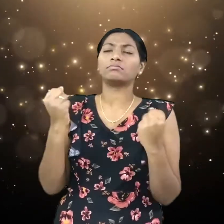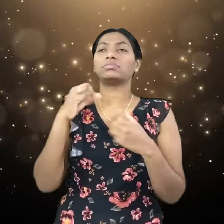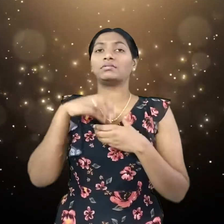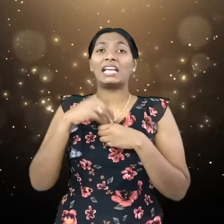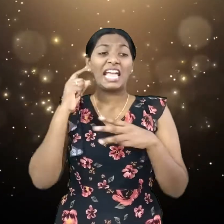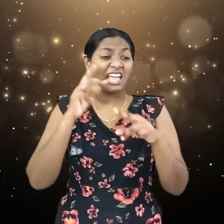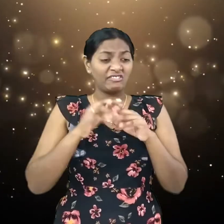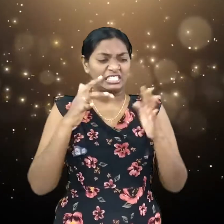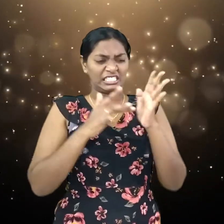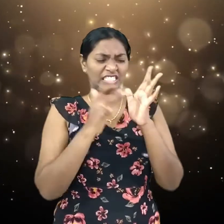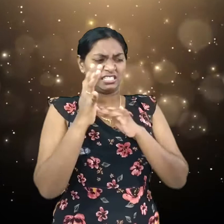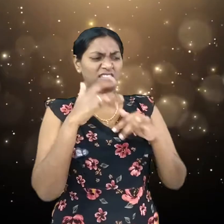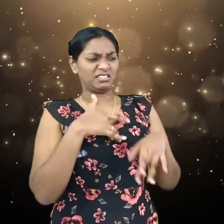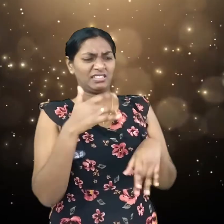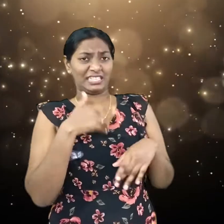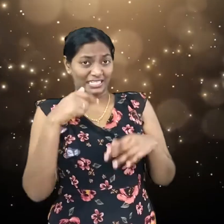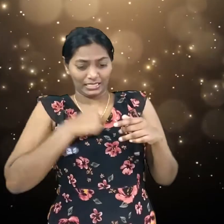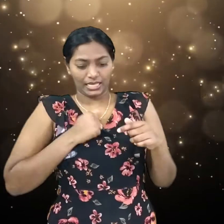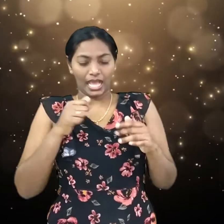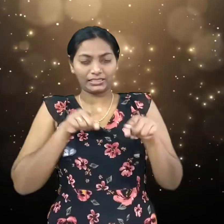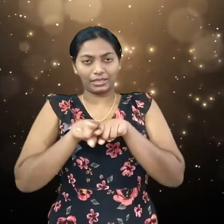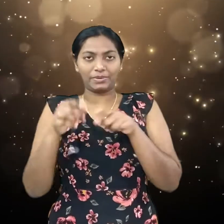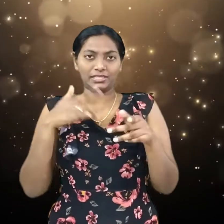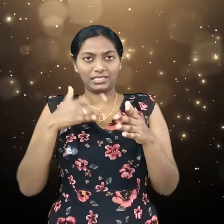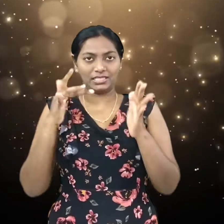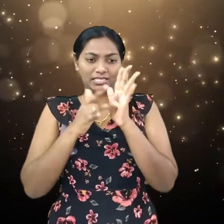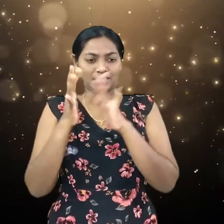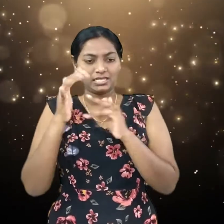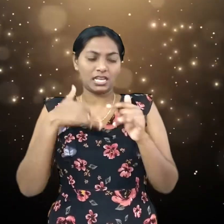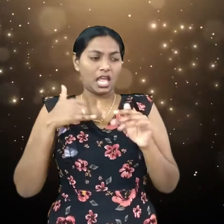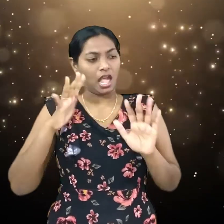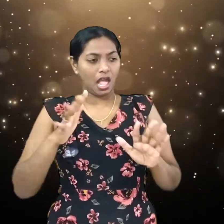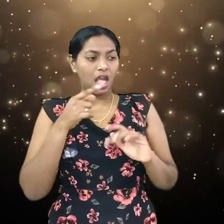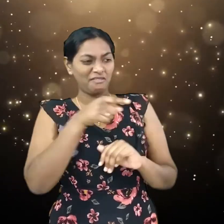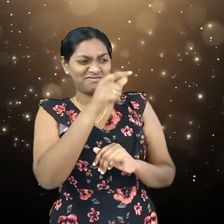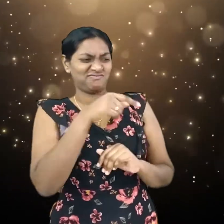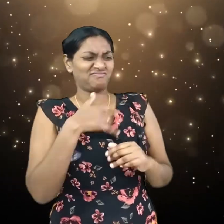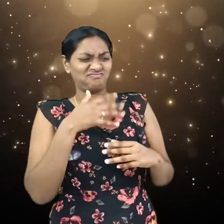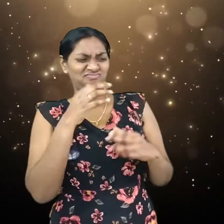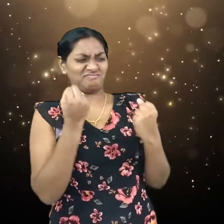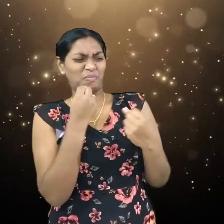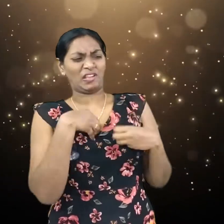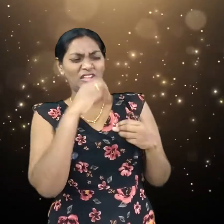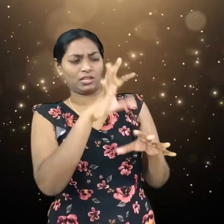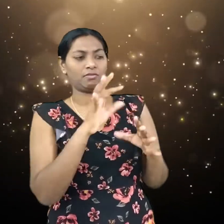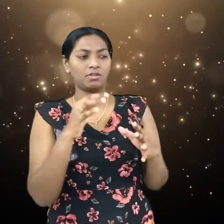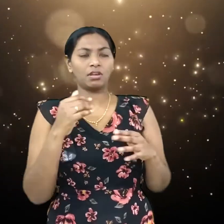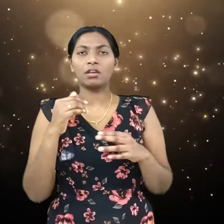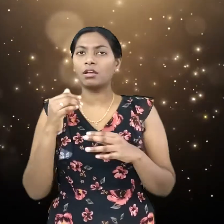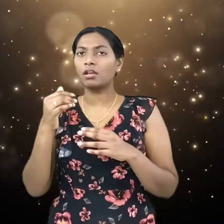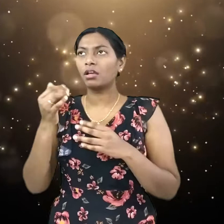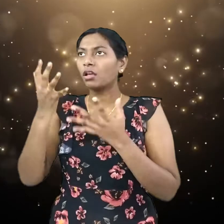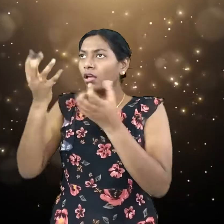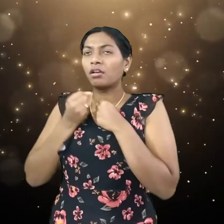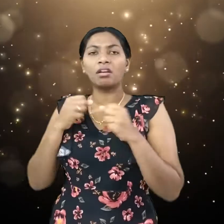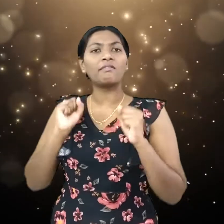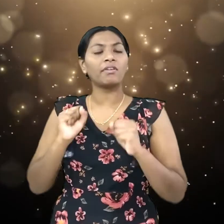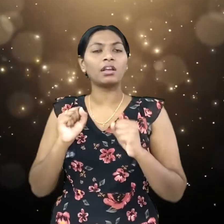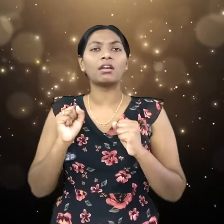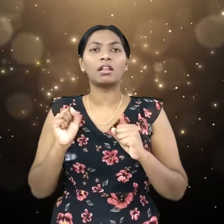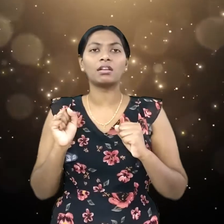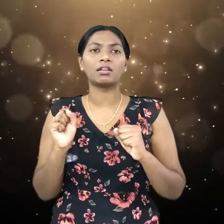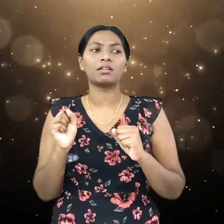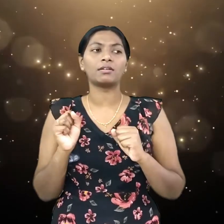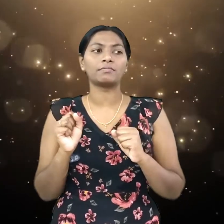ग्रहण भी नहीं कर सकते। तो हम भले ही उसको सिमेंटिक्स में, भाषा के हिसाब से, व्याकरण के हिसाब से कहते हैं कि मैंने यीशु मसीह को ग्रहण किया,